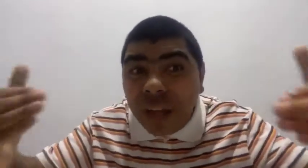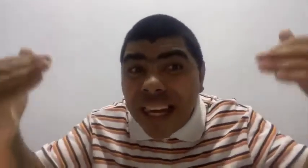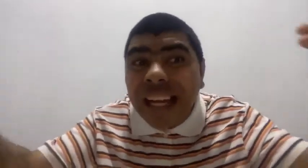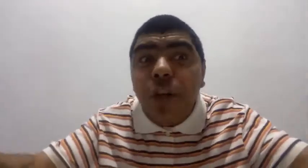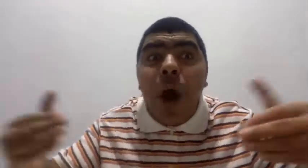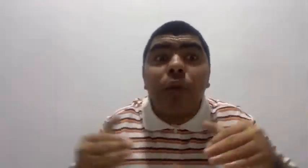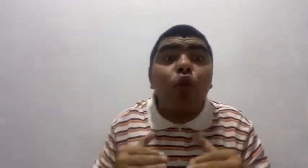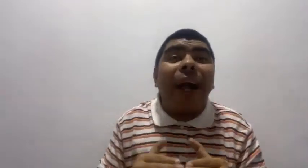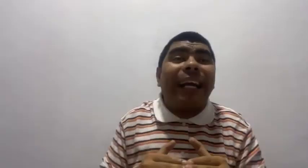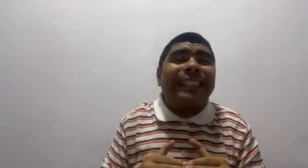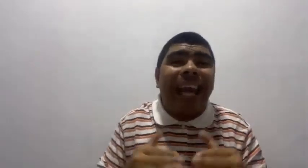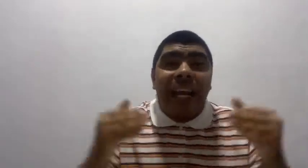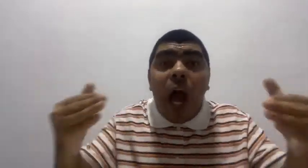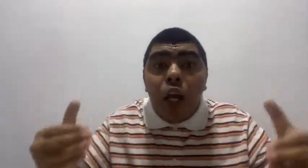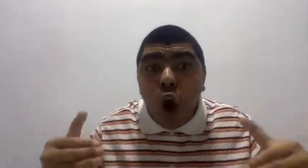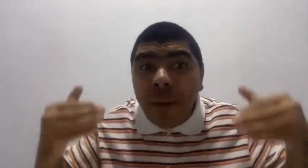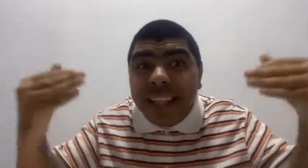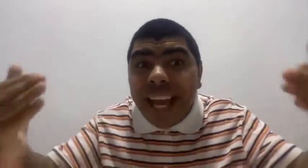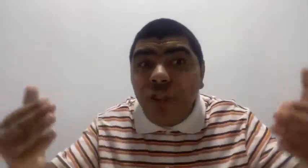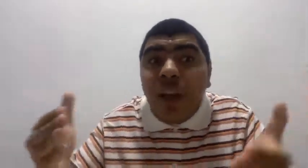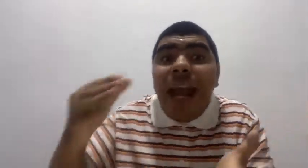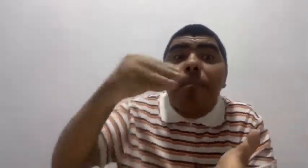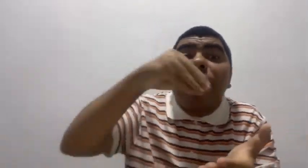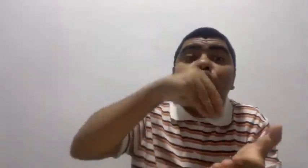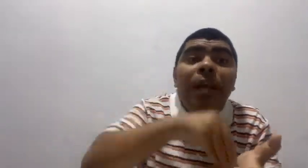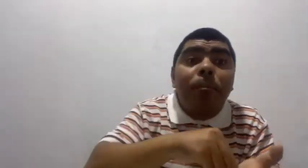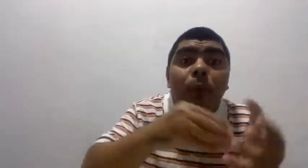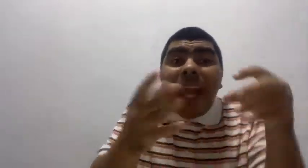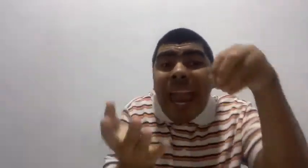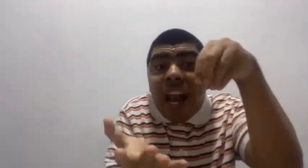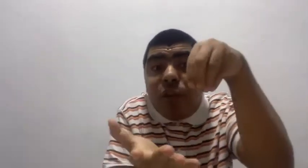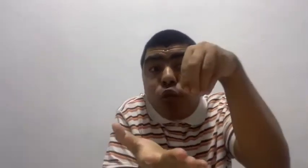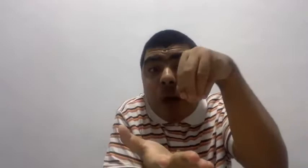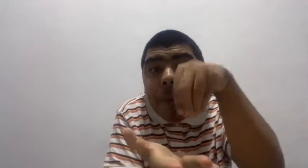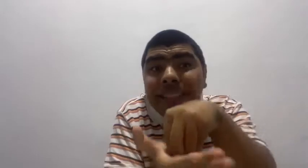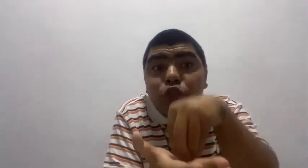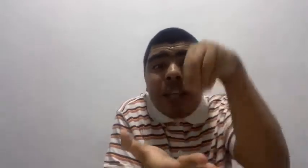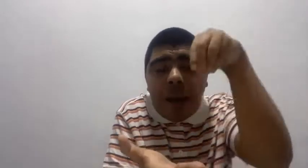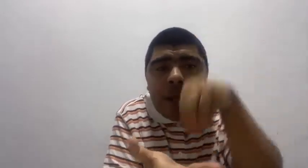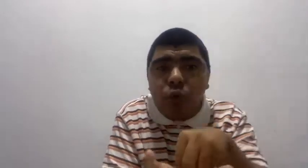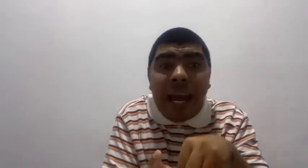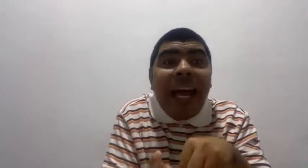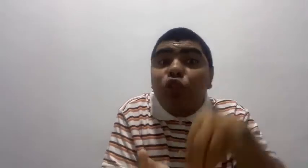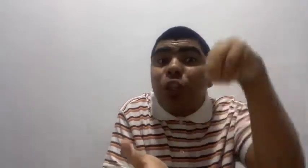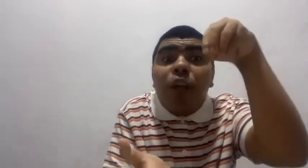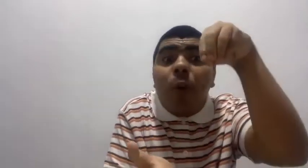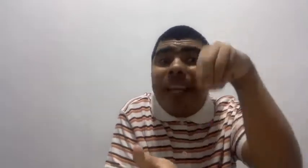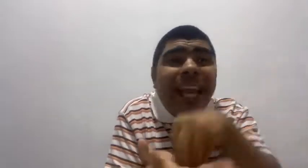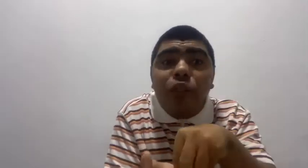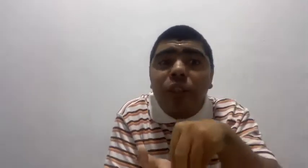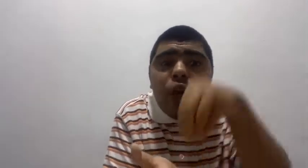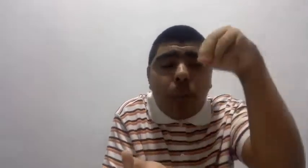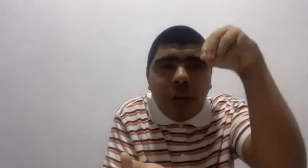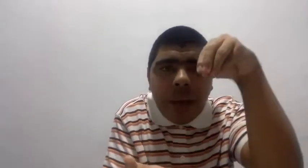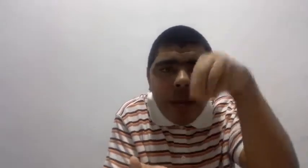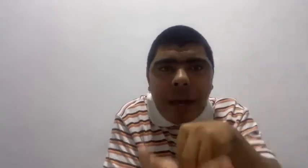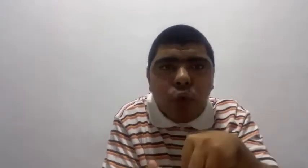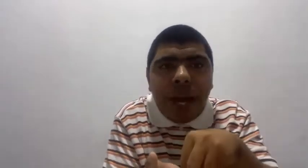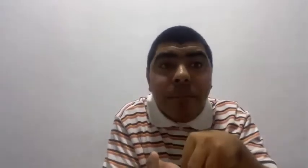es la que nos ayuda a crecer. La obediencia es el principio, es el fundamento de la madurez. Sin obediencia no puede haber madurez,